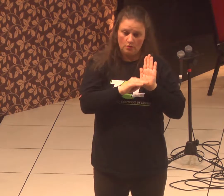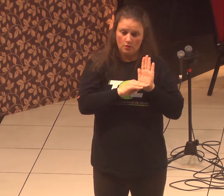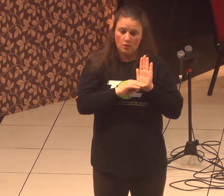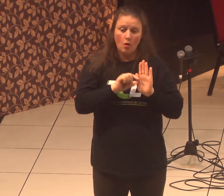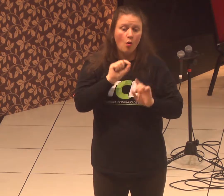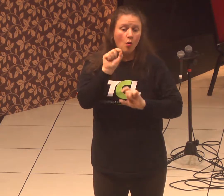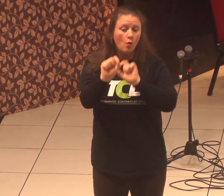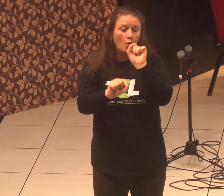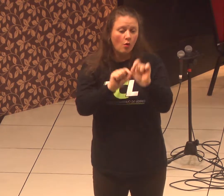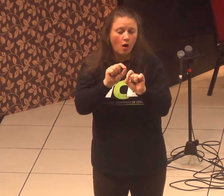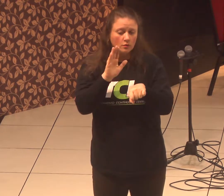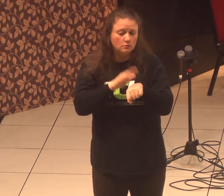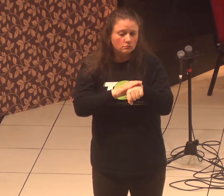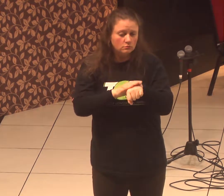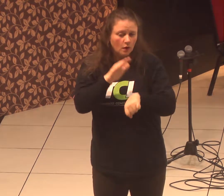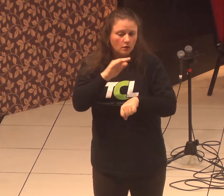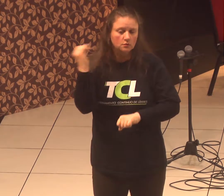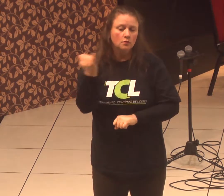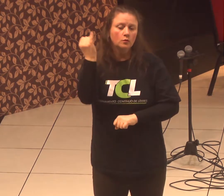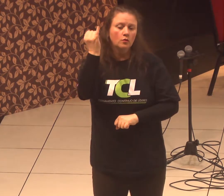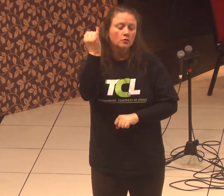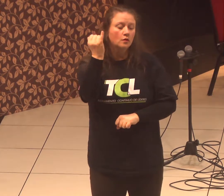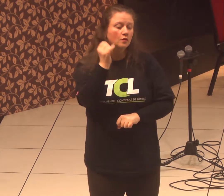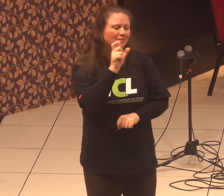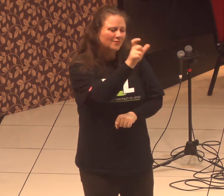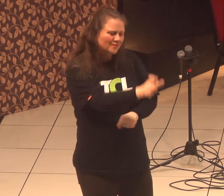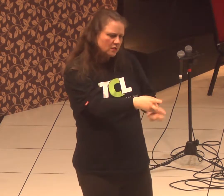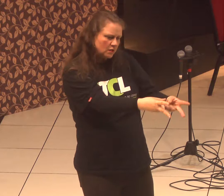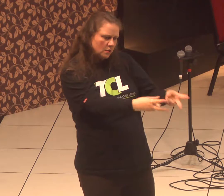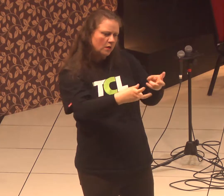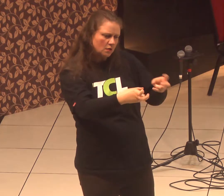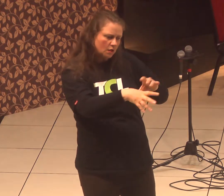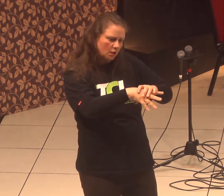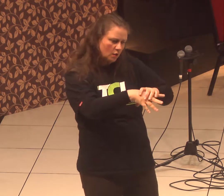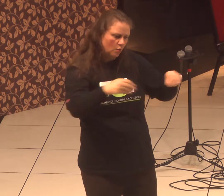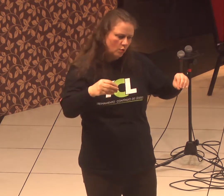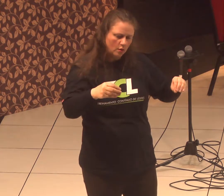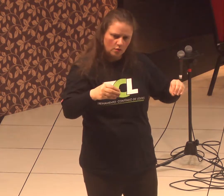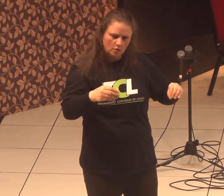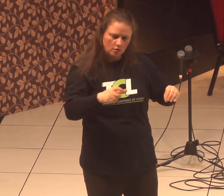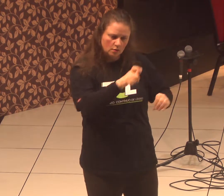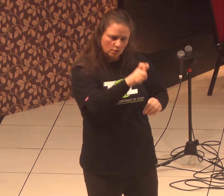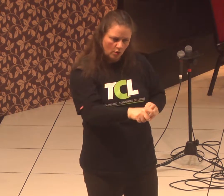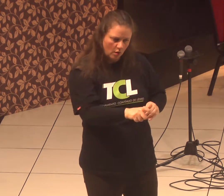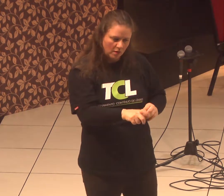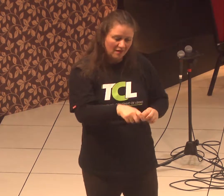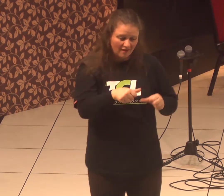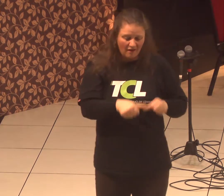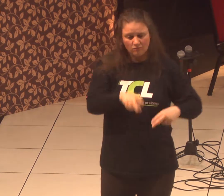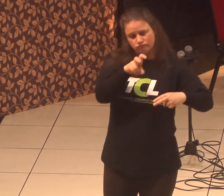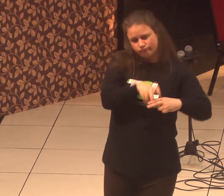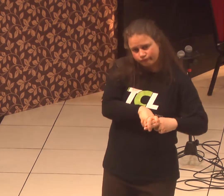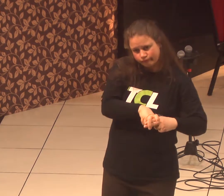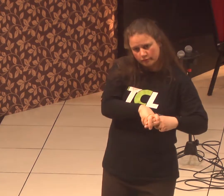você enxerga na cura desse homem que havia sido colocado à porta do templo? Gente, não tem